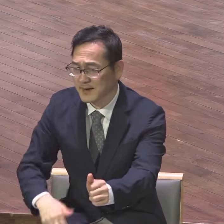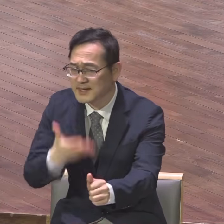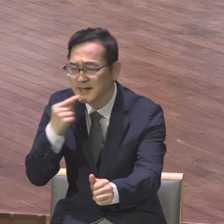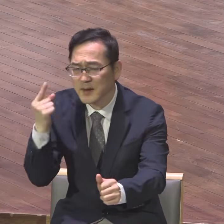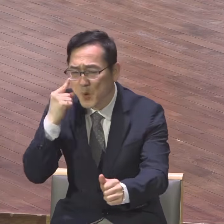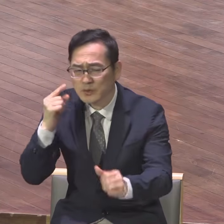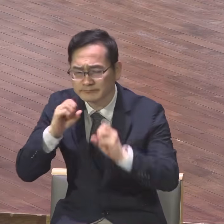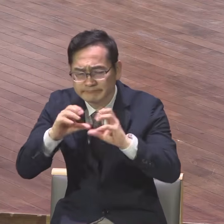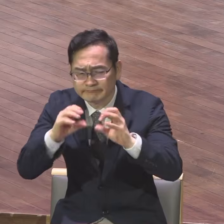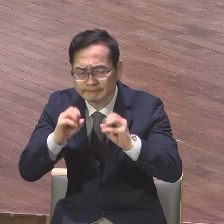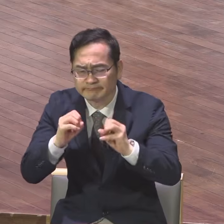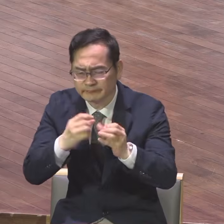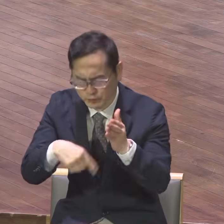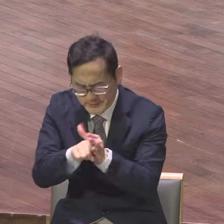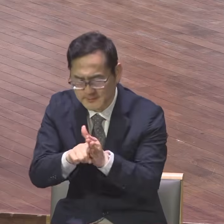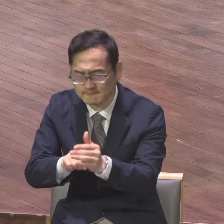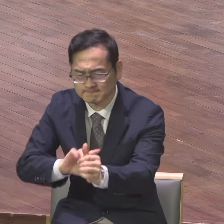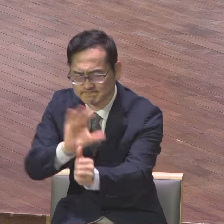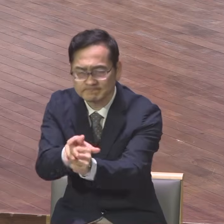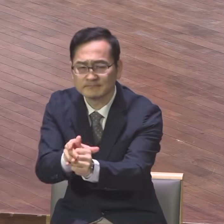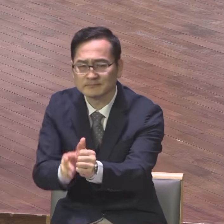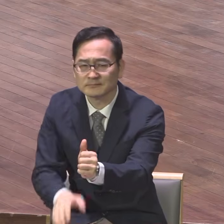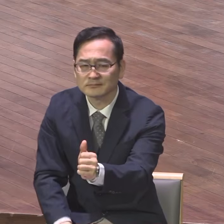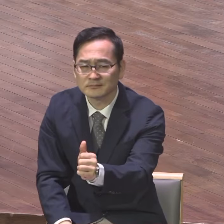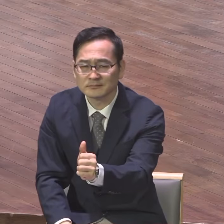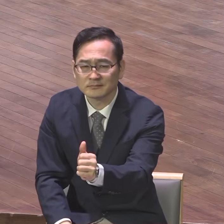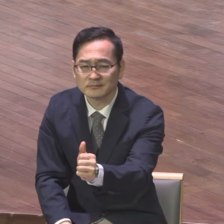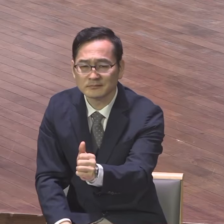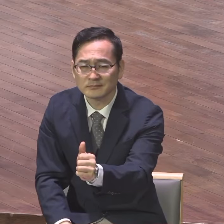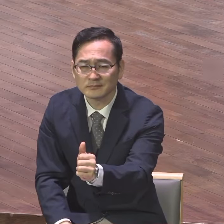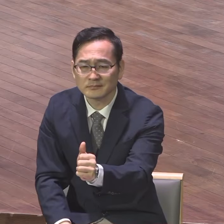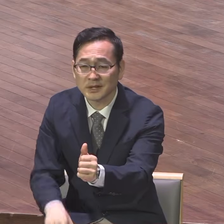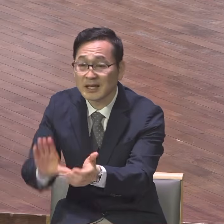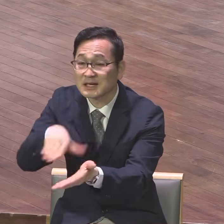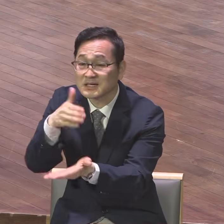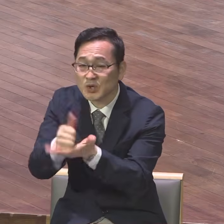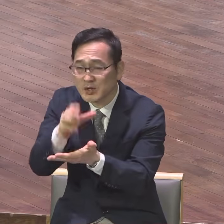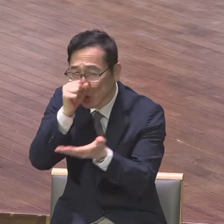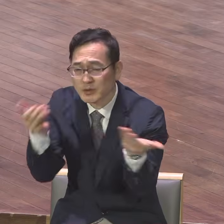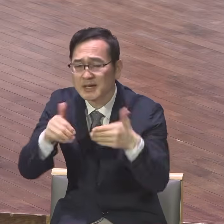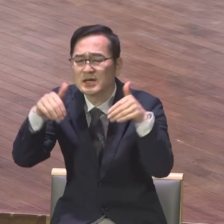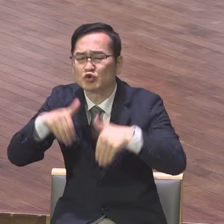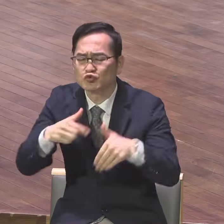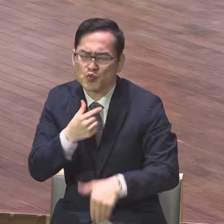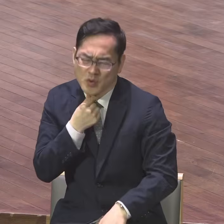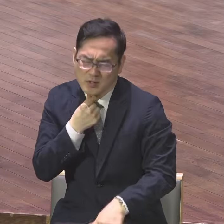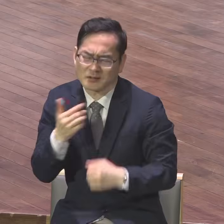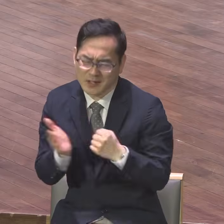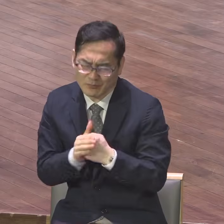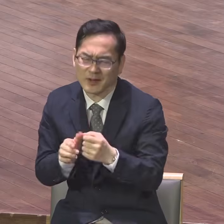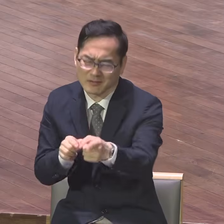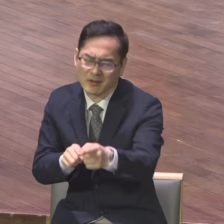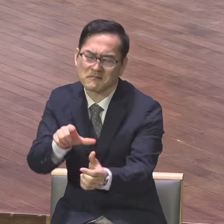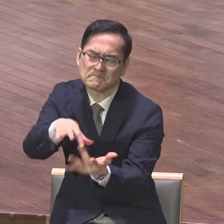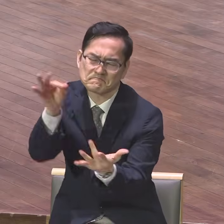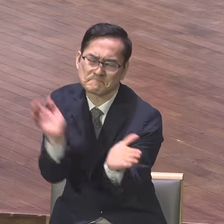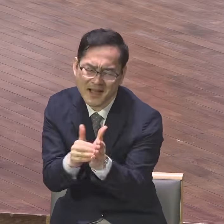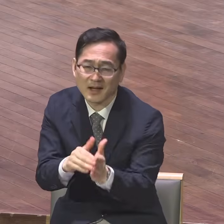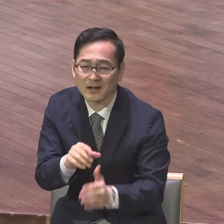세계복음의 비전 가지고 직분을 맡아서 그리스도의 좋은 일꾼이 되기를 원한다.